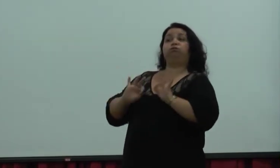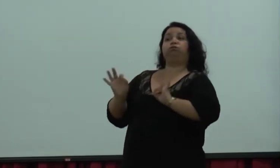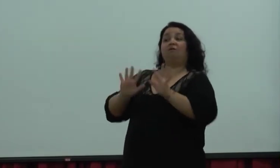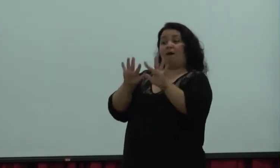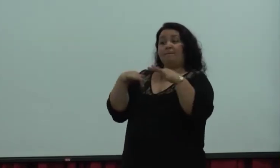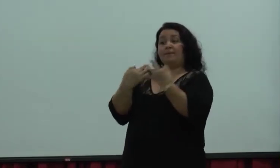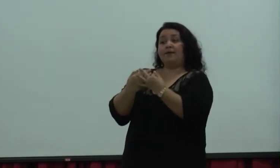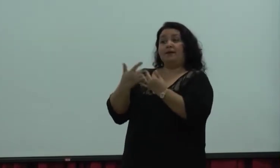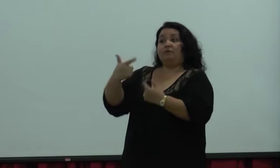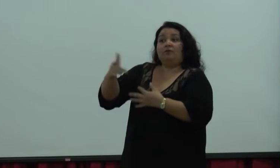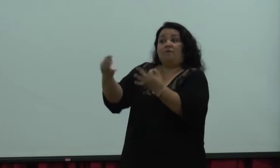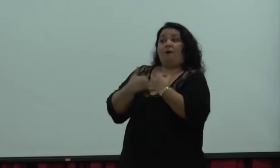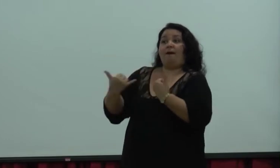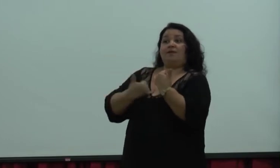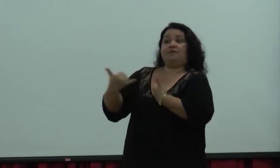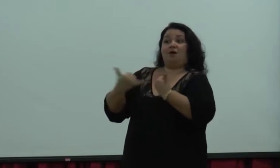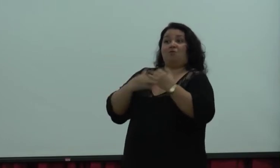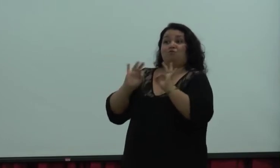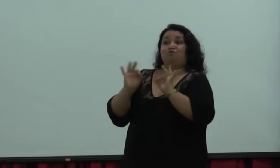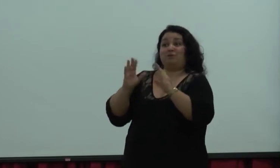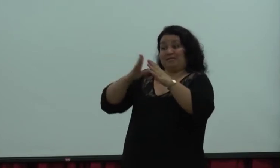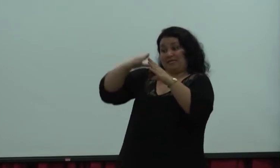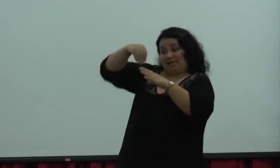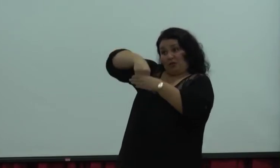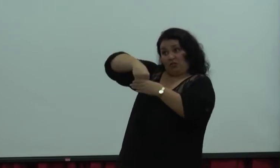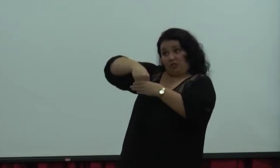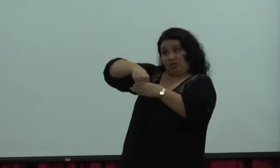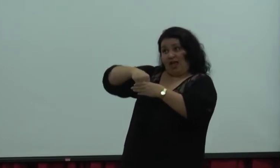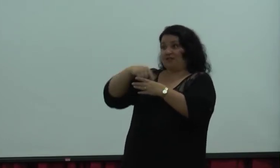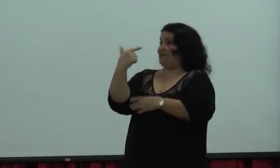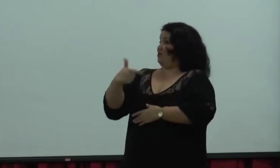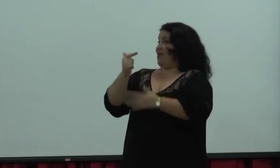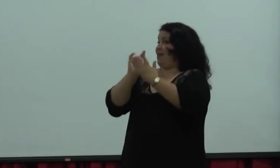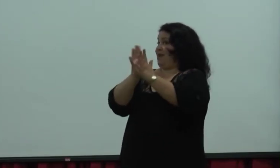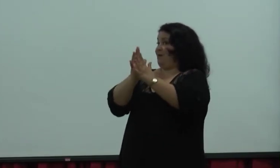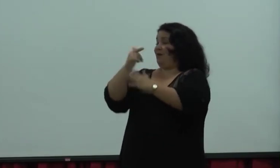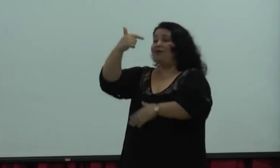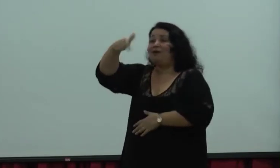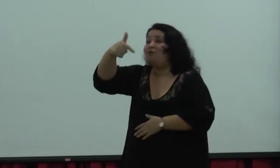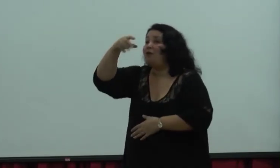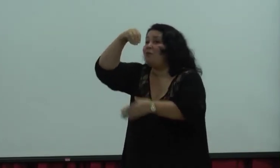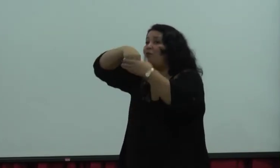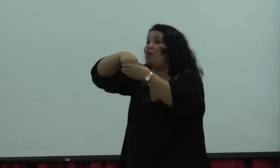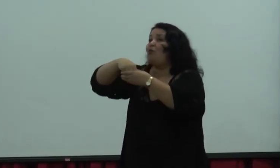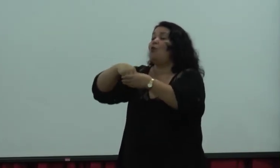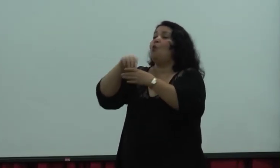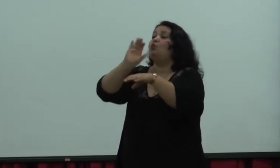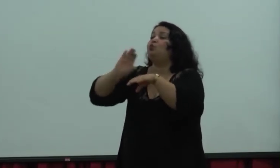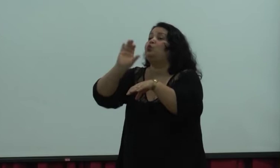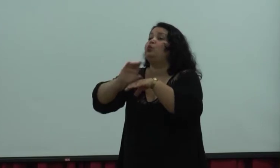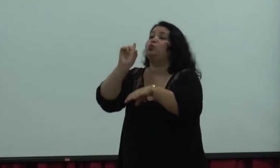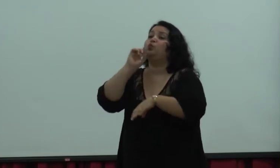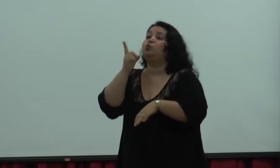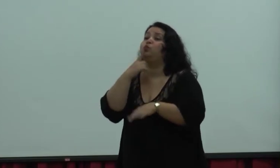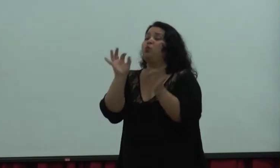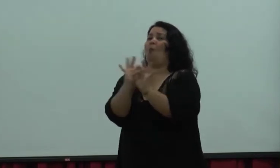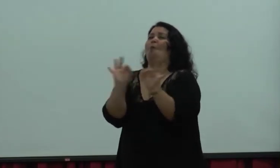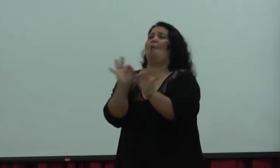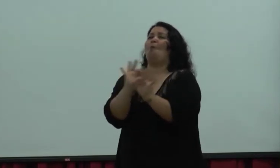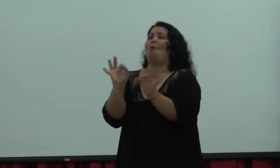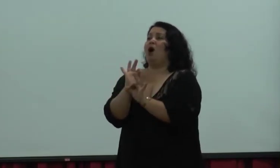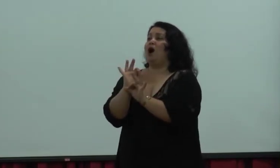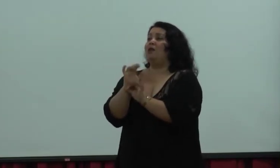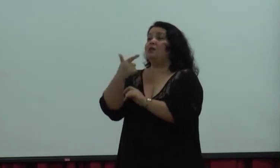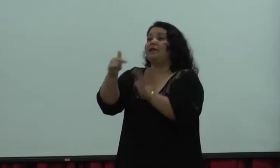Eles não têm em casa a Libras. Eles não têm a cultura surda. Eles acabam não se identificando